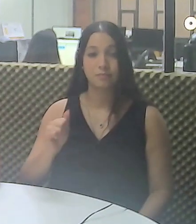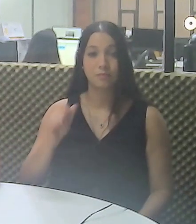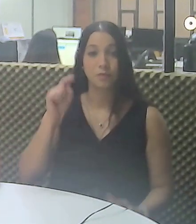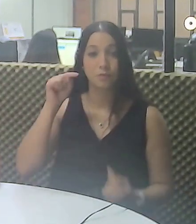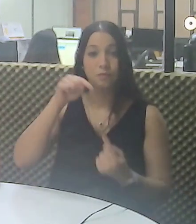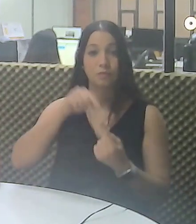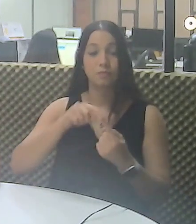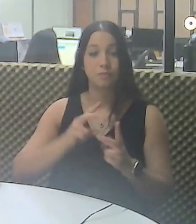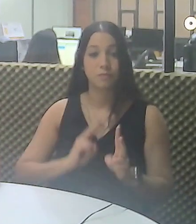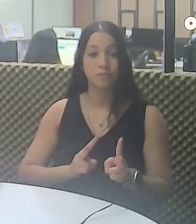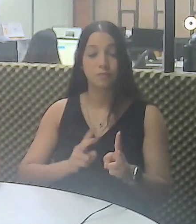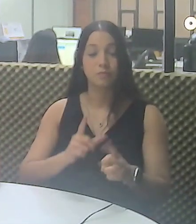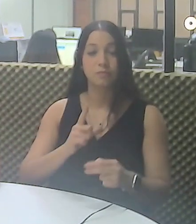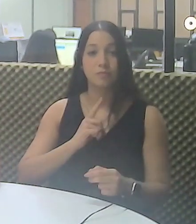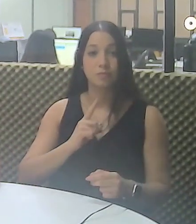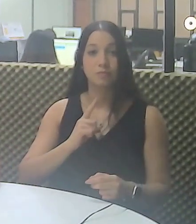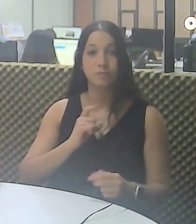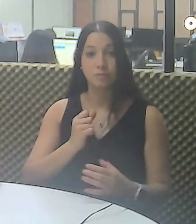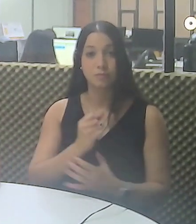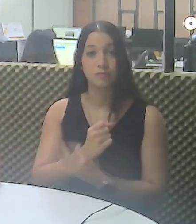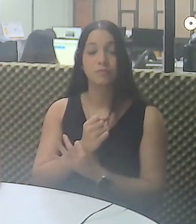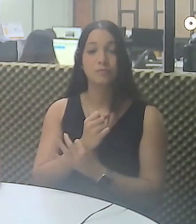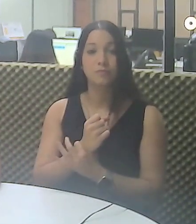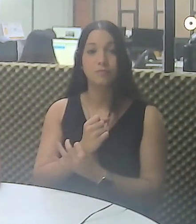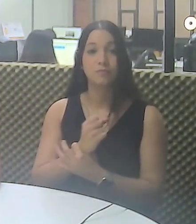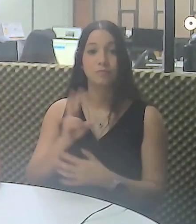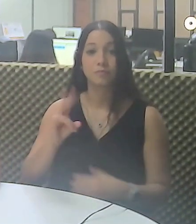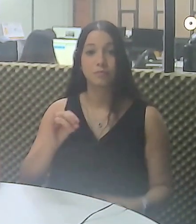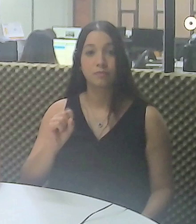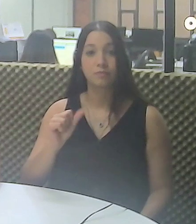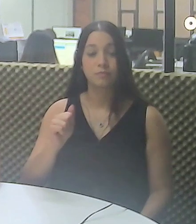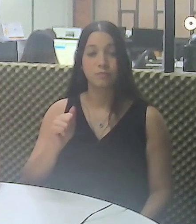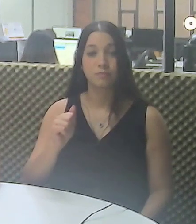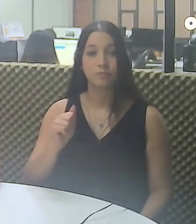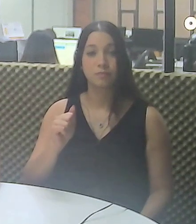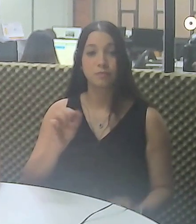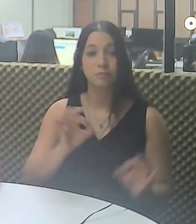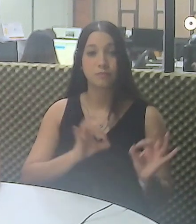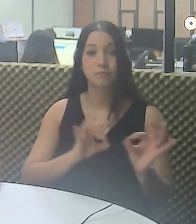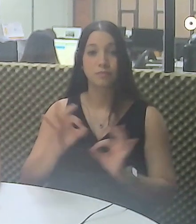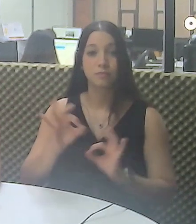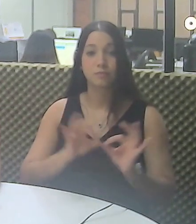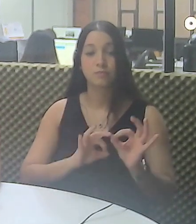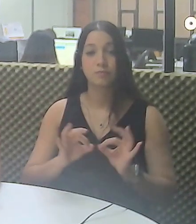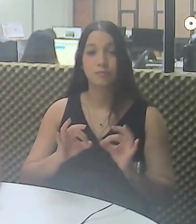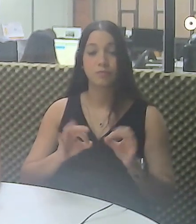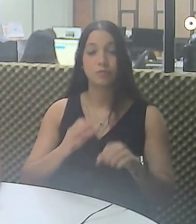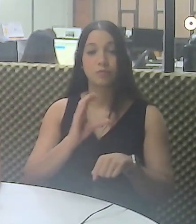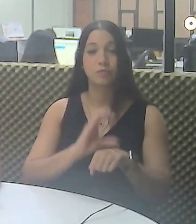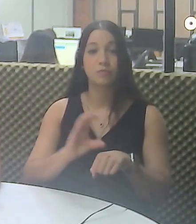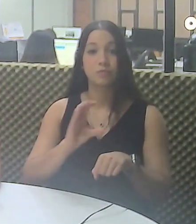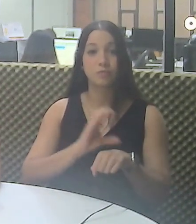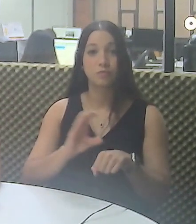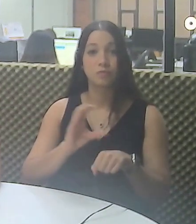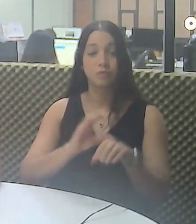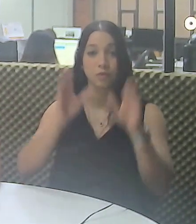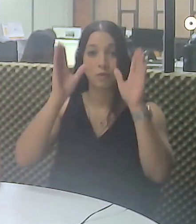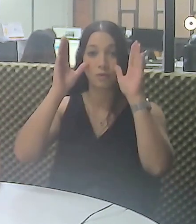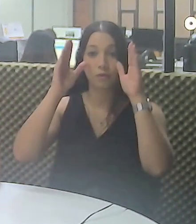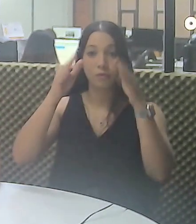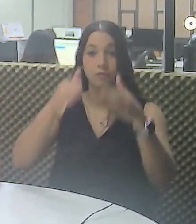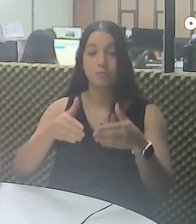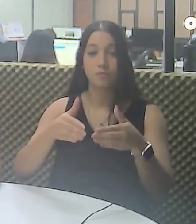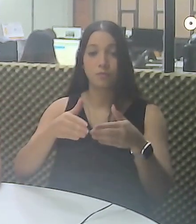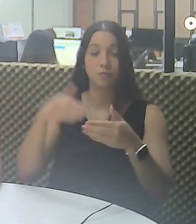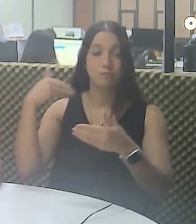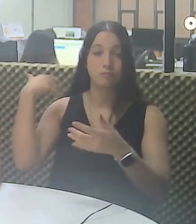de continuar oferecendo essa segurança, a VISA programou uma série de capacitações voltadas que ocorrerão ao longo